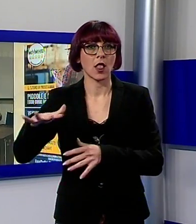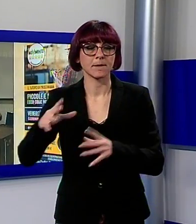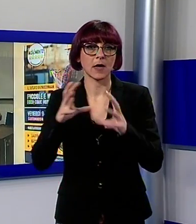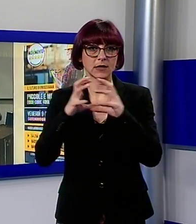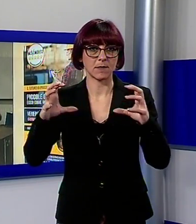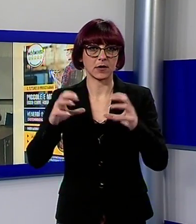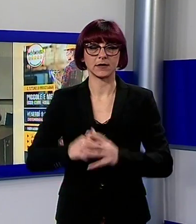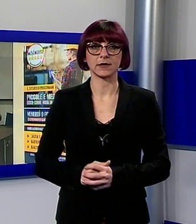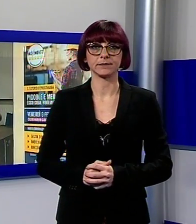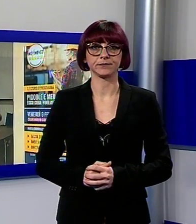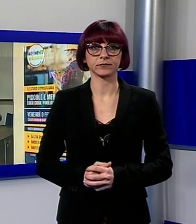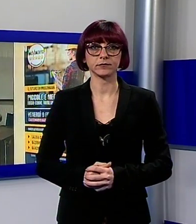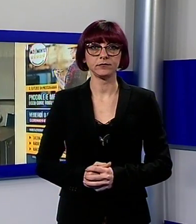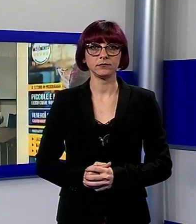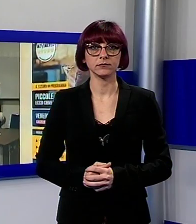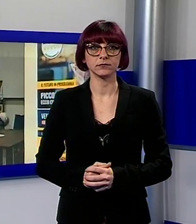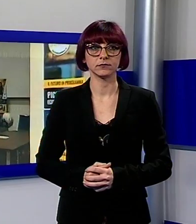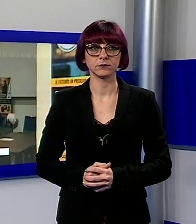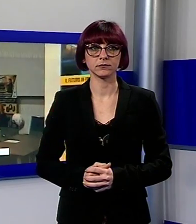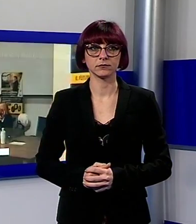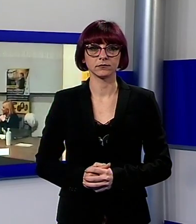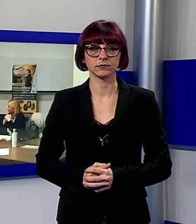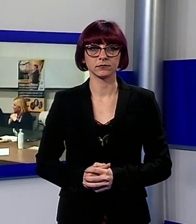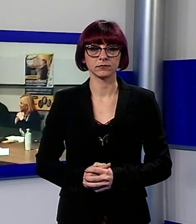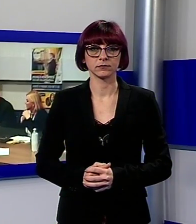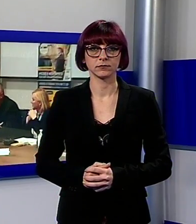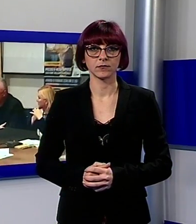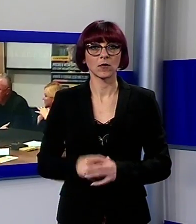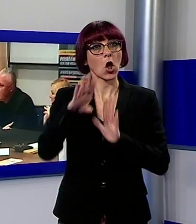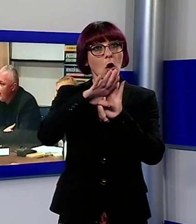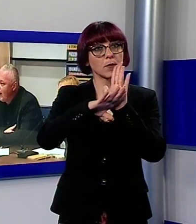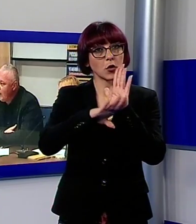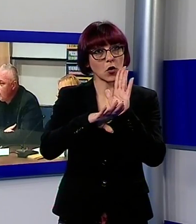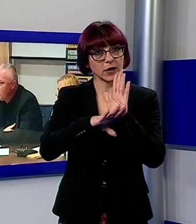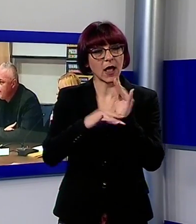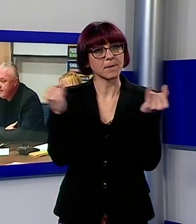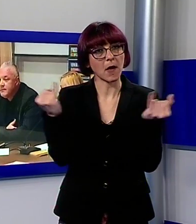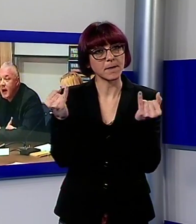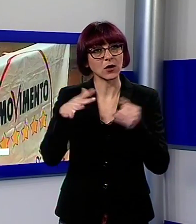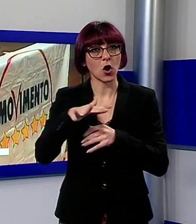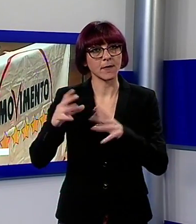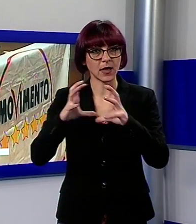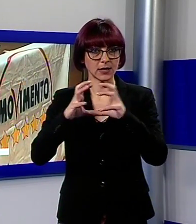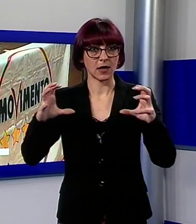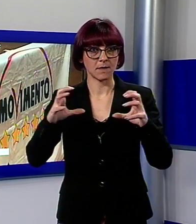È arrivato in Lucchesia il tour toscano di presentazione del programma sulle piccole e medie imprese del Movimento 5